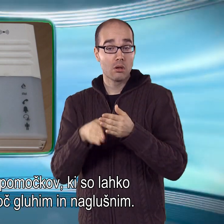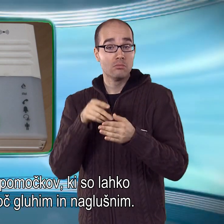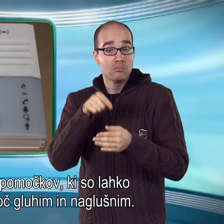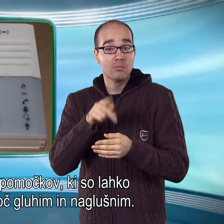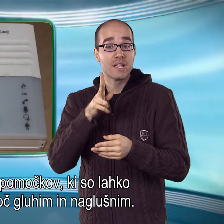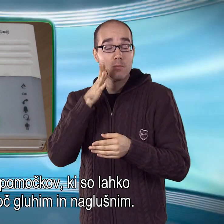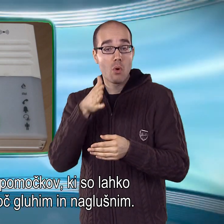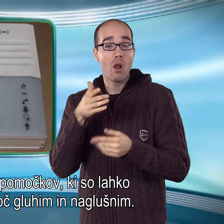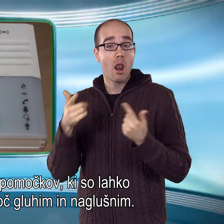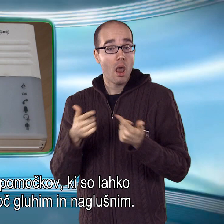gluhim in naglušnim.